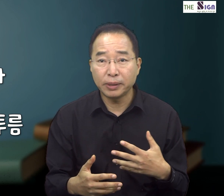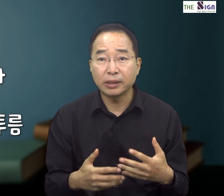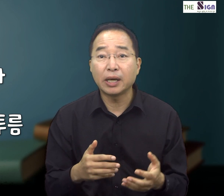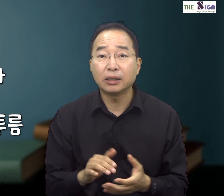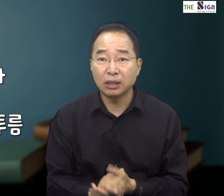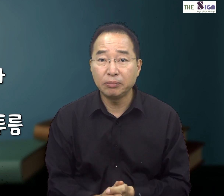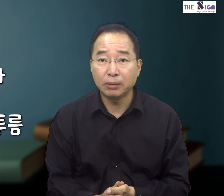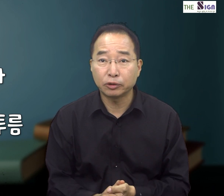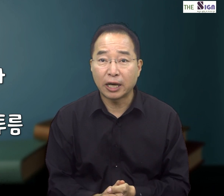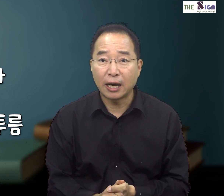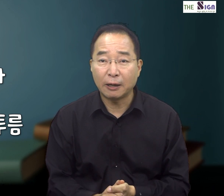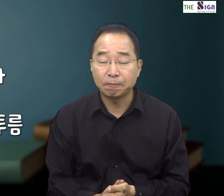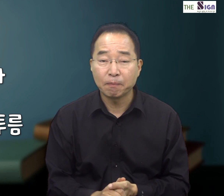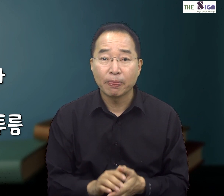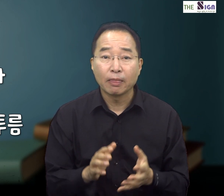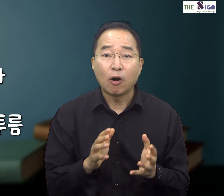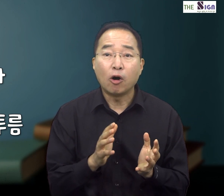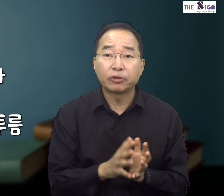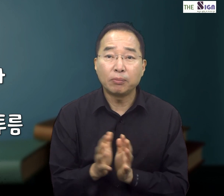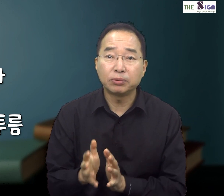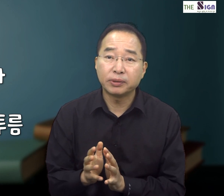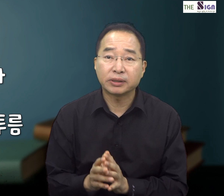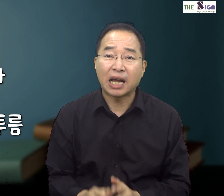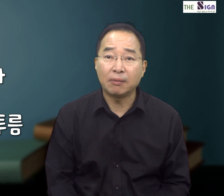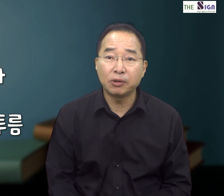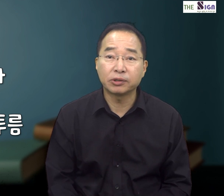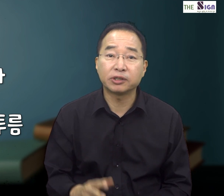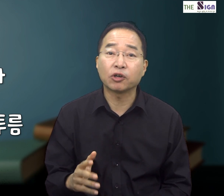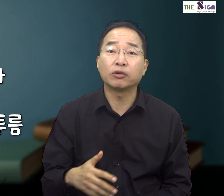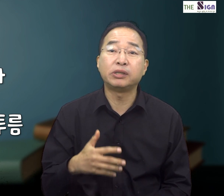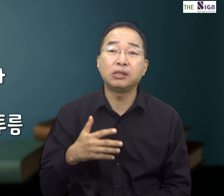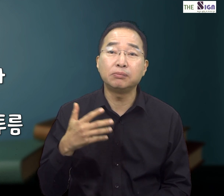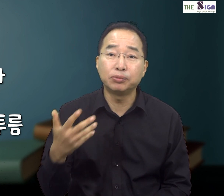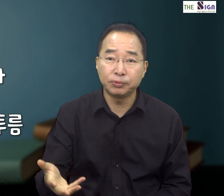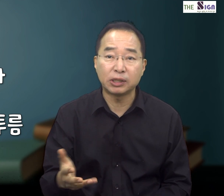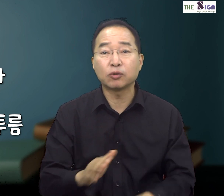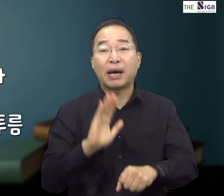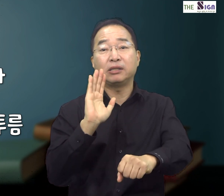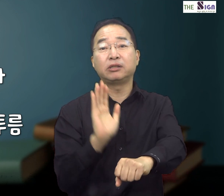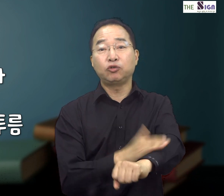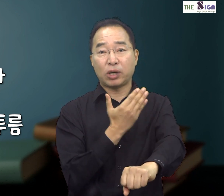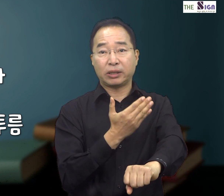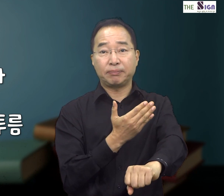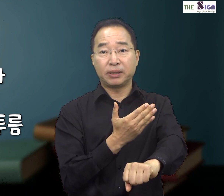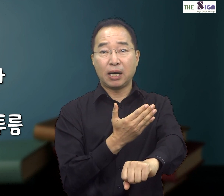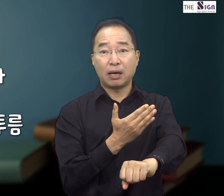대한 의미보다 어떤 부분에 잘못을 저지른 부분에서 좀 많이 쓰는 수화가 됩니다.